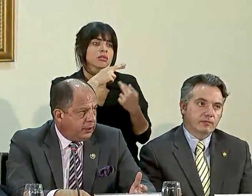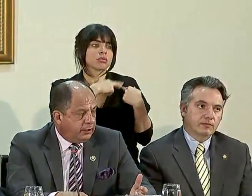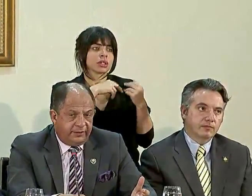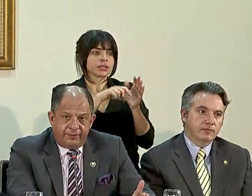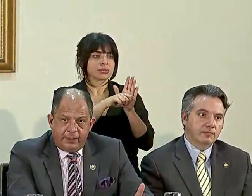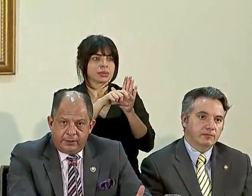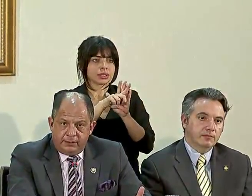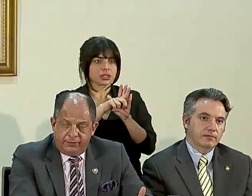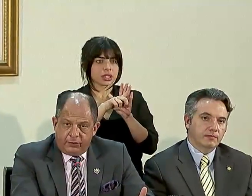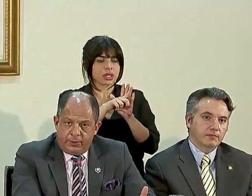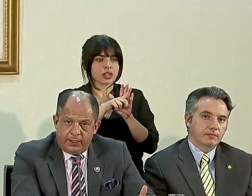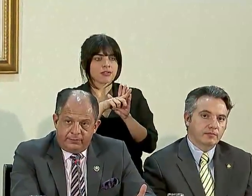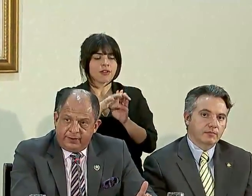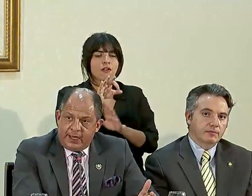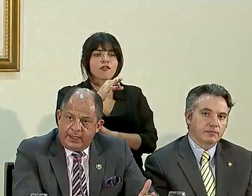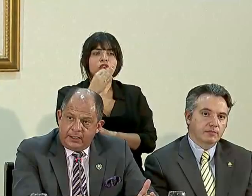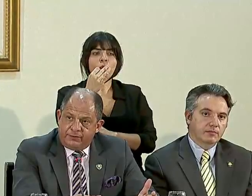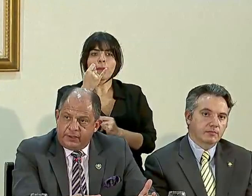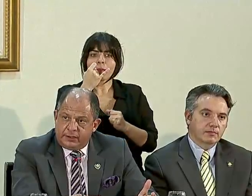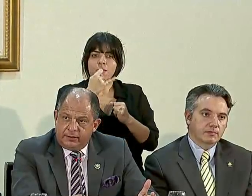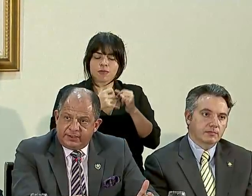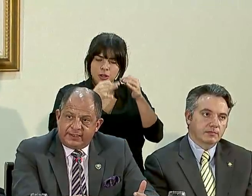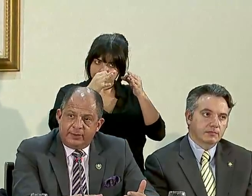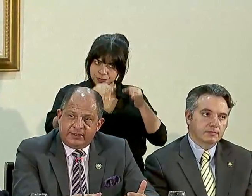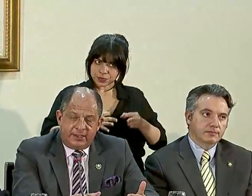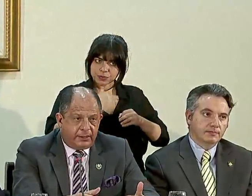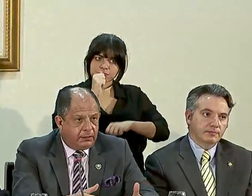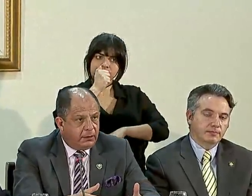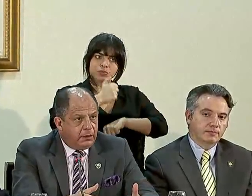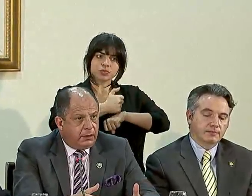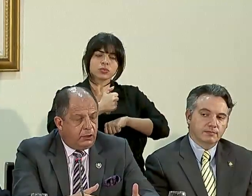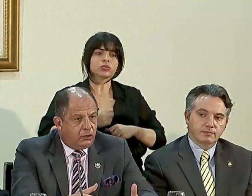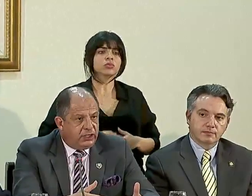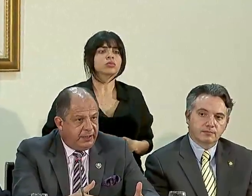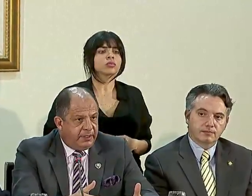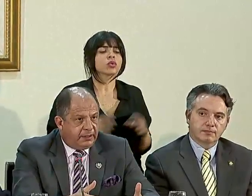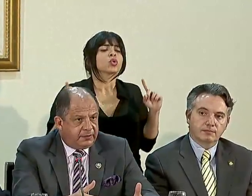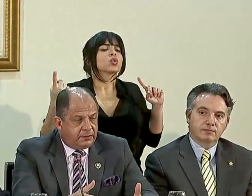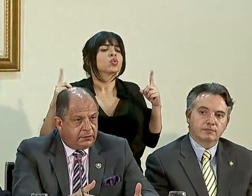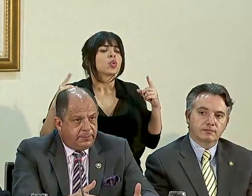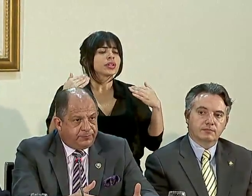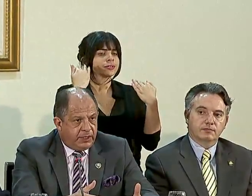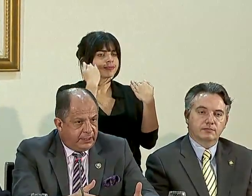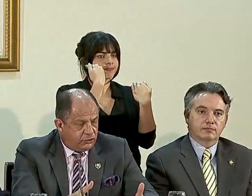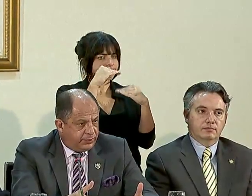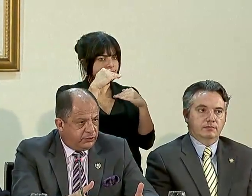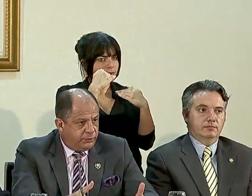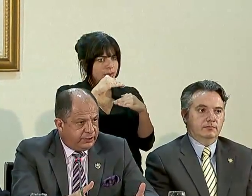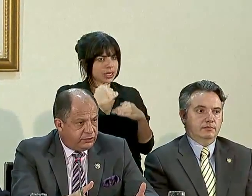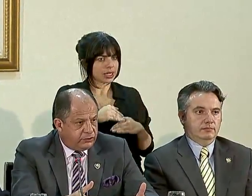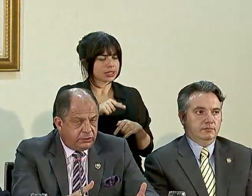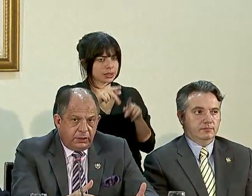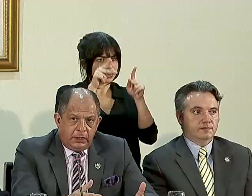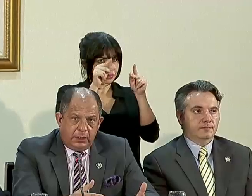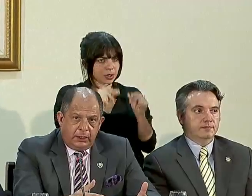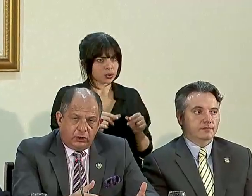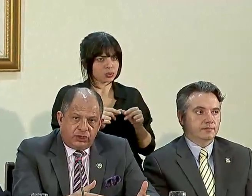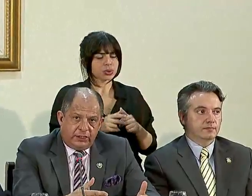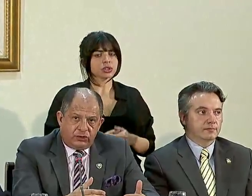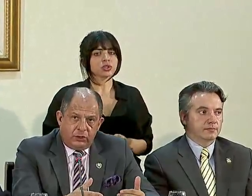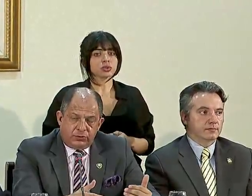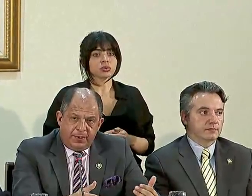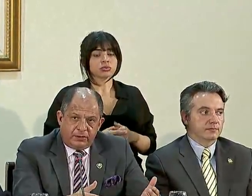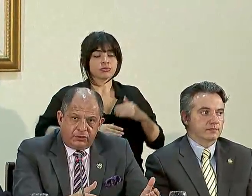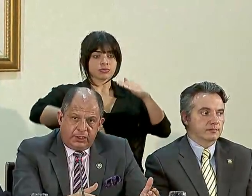Legislativa de forma final y definitiva establecer los límites de esos presupuestos.